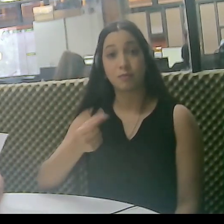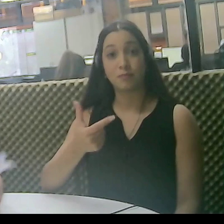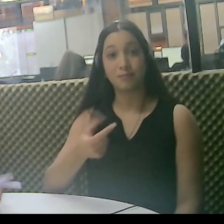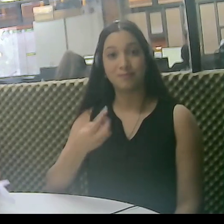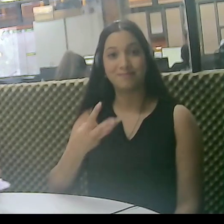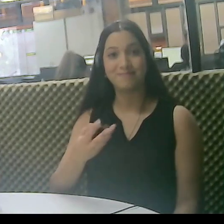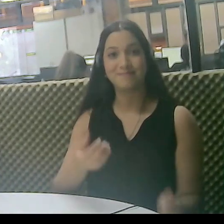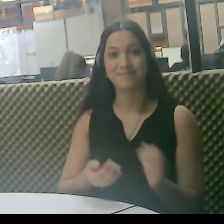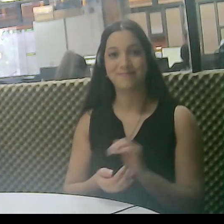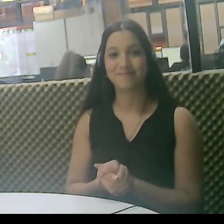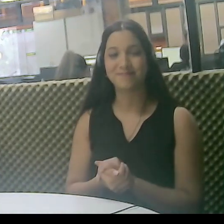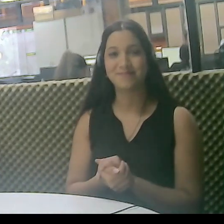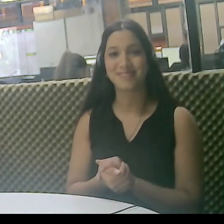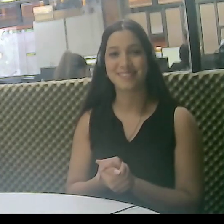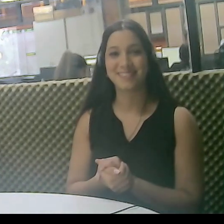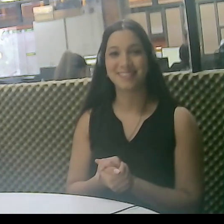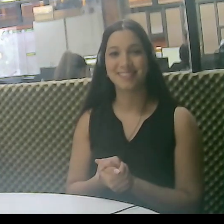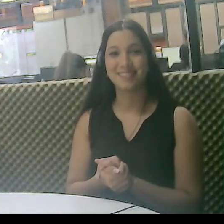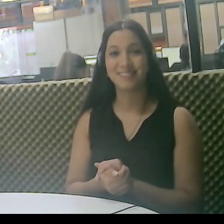2023.